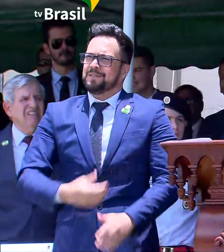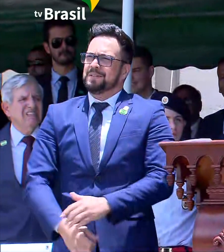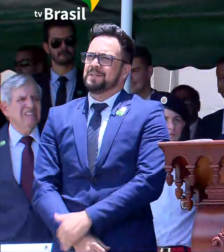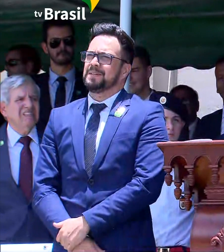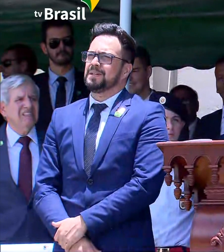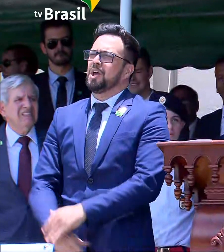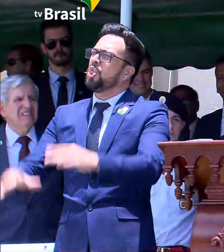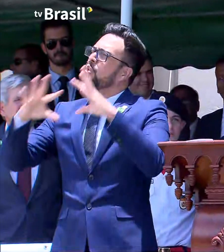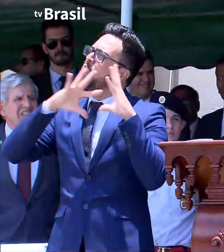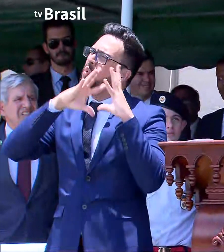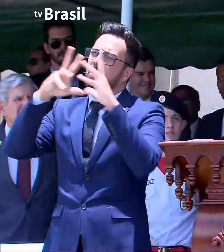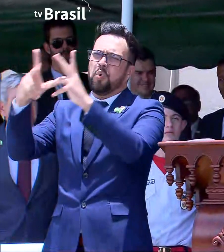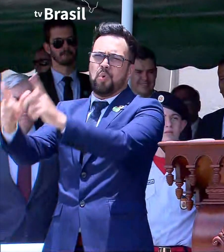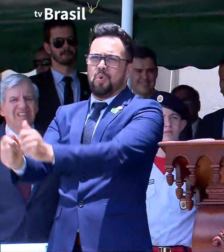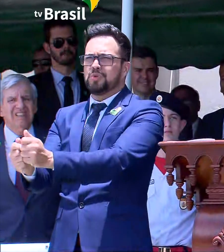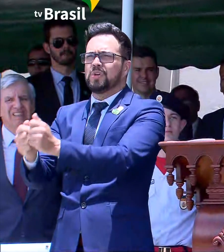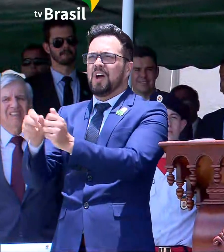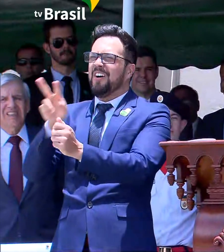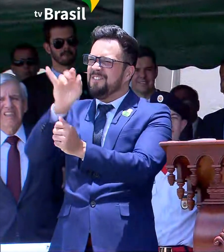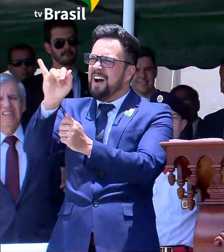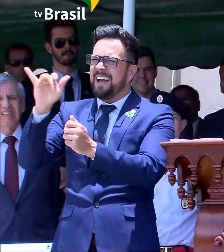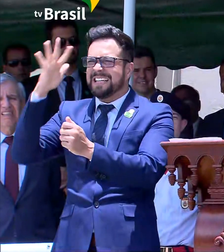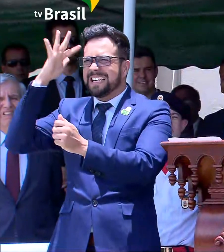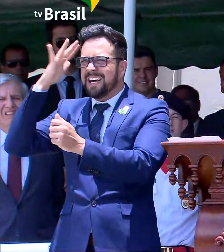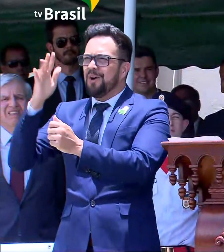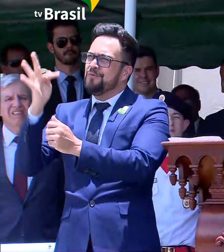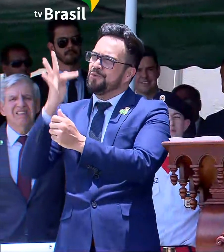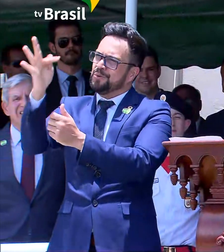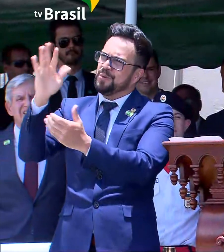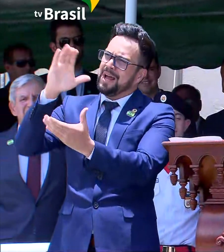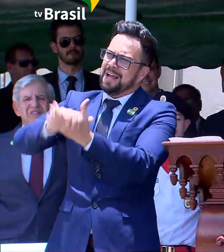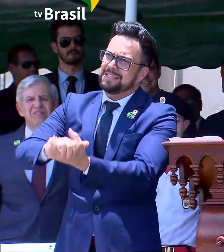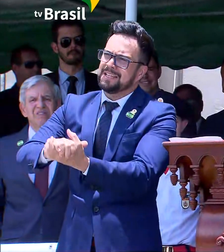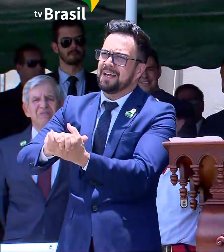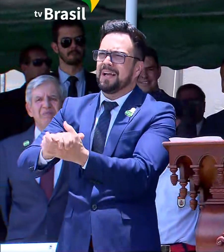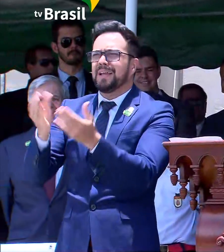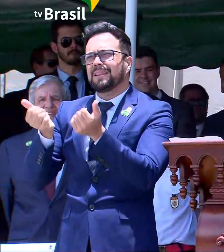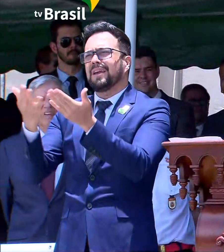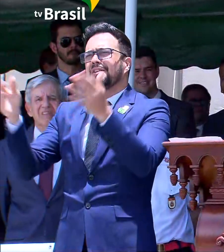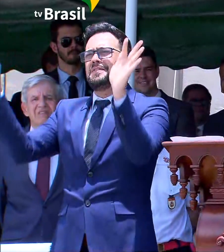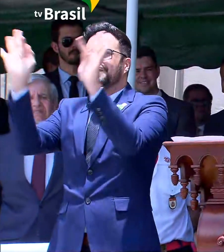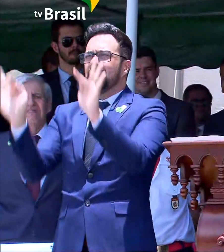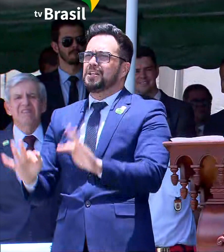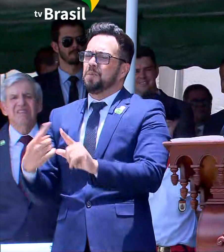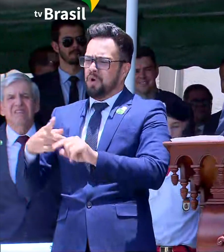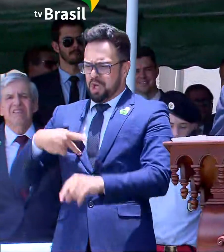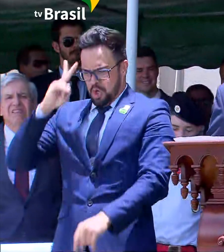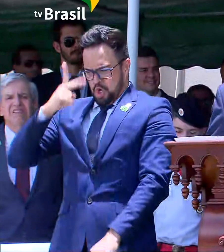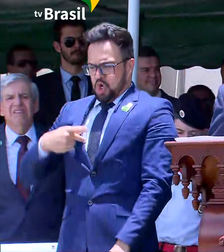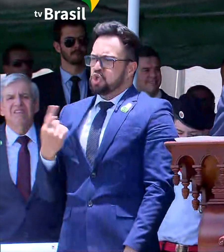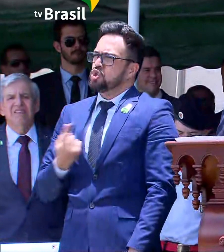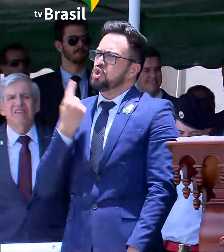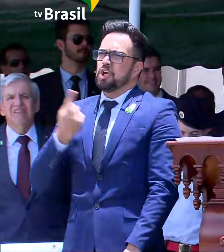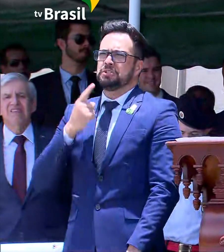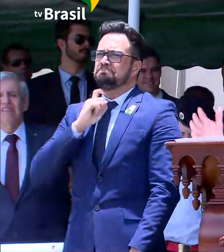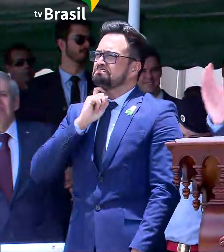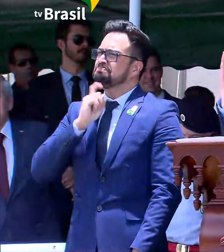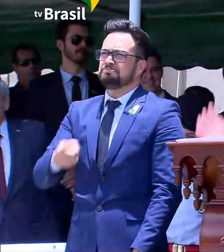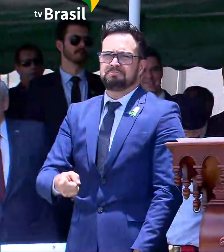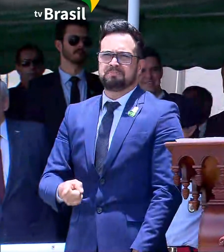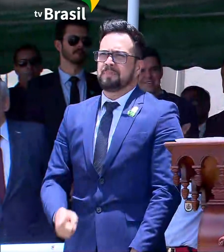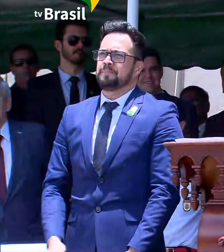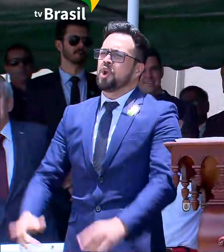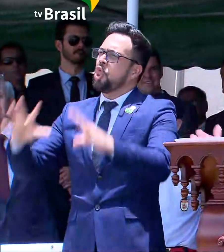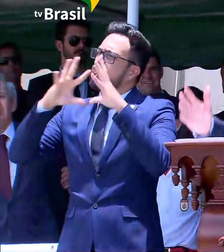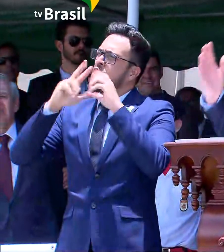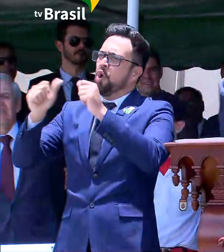todos aqueles que forem constituídos famílias, que sejam felizes. Nós, sozinhos, não chegaremos a lugar nenhum.